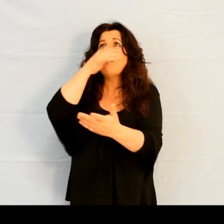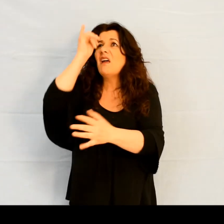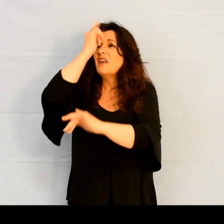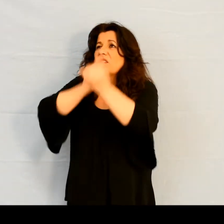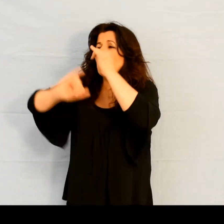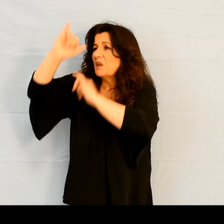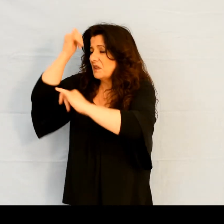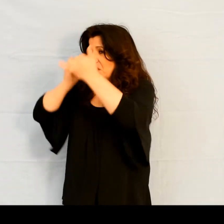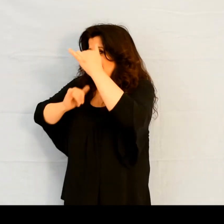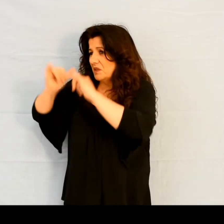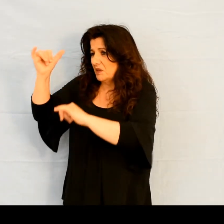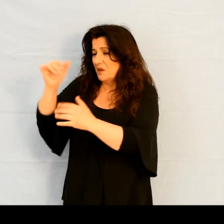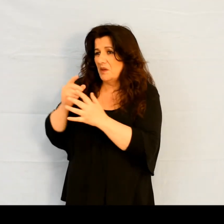rendu impur.